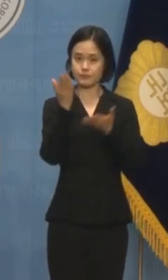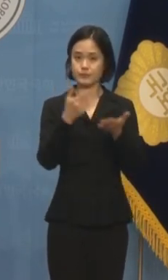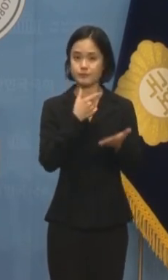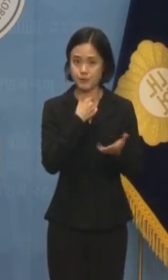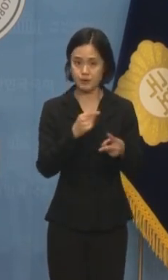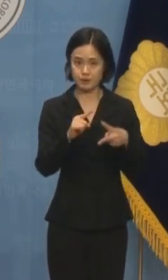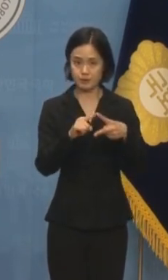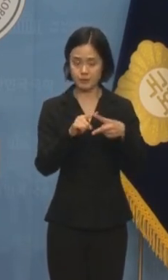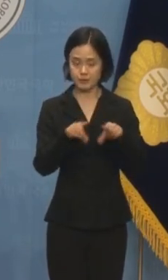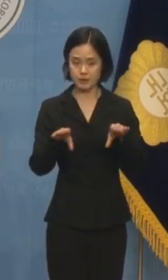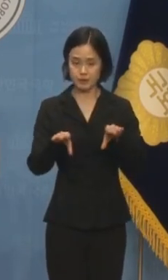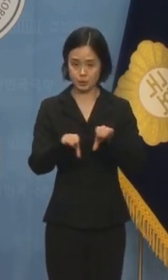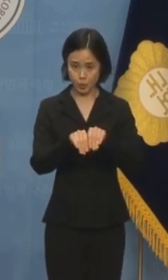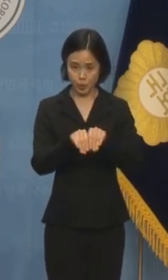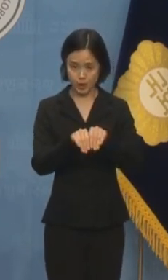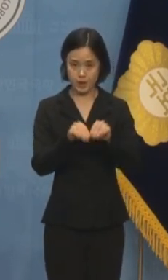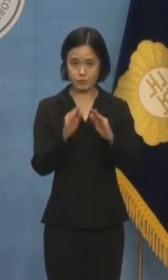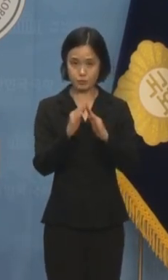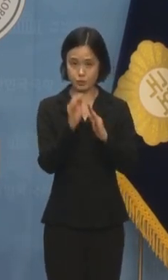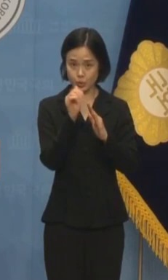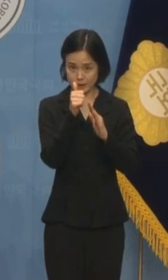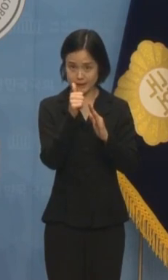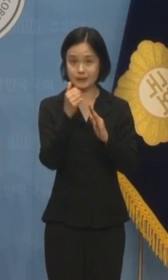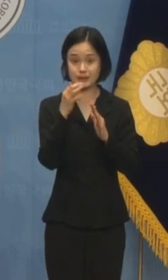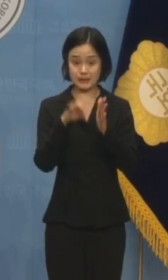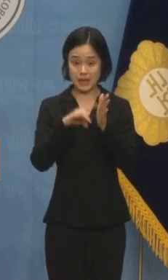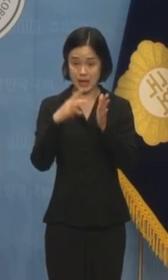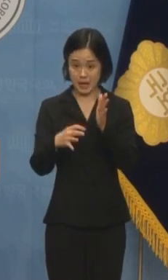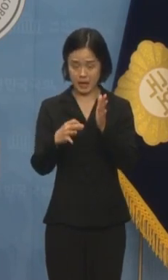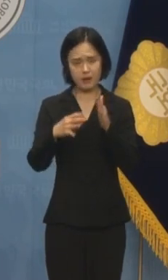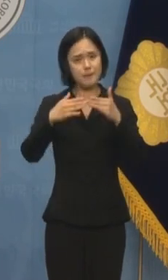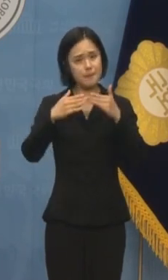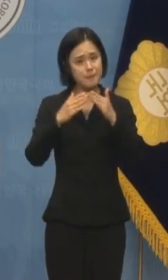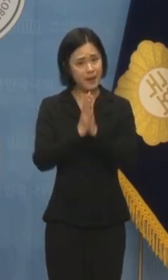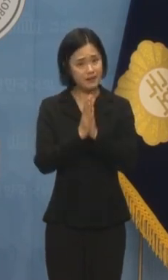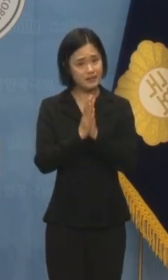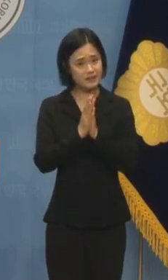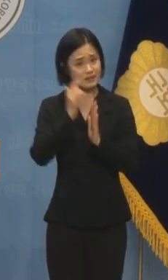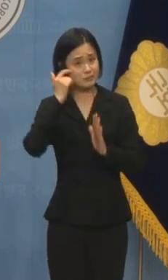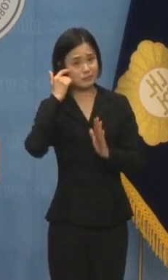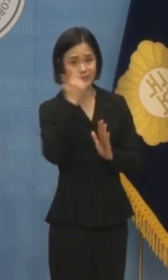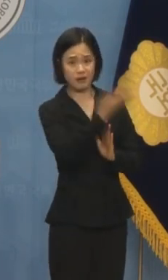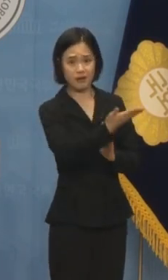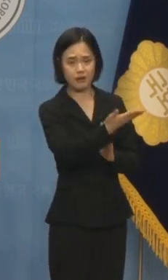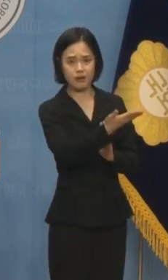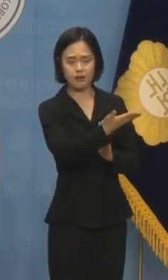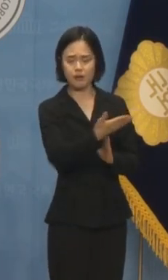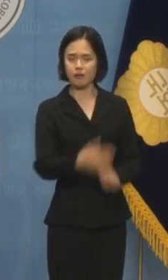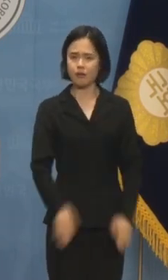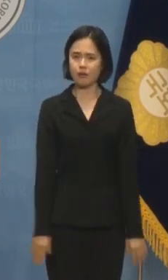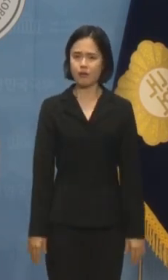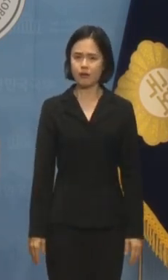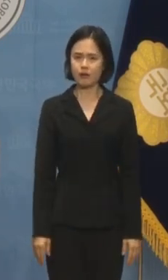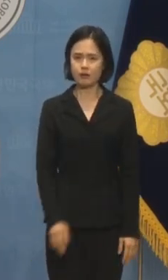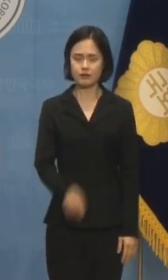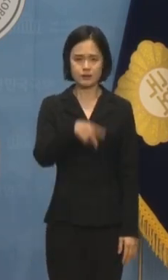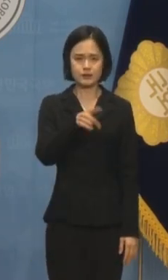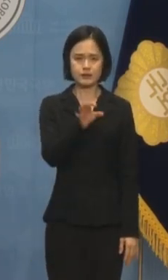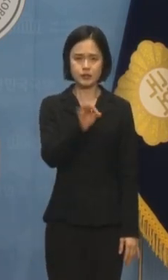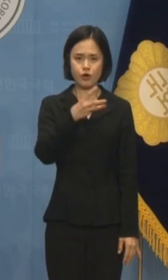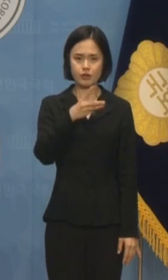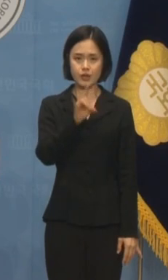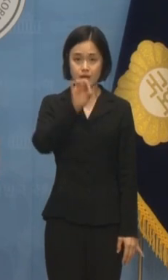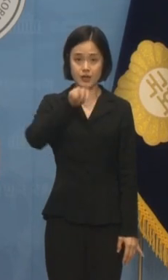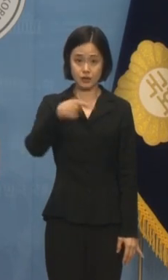폐지란 우리 민생에 대한 공식 발포 명령입니다 성태윤 대통령실 정책